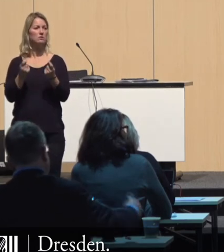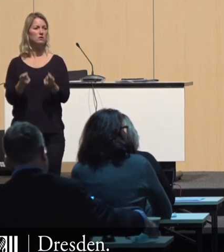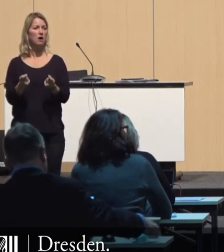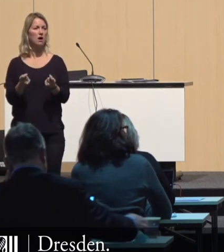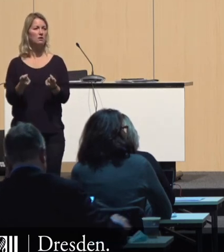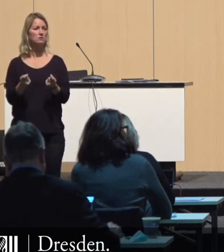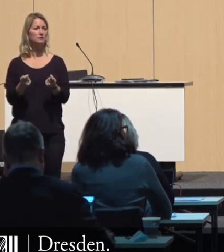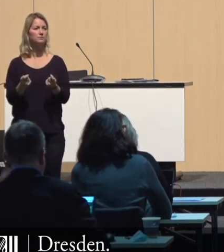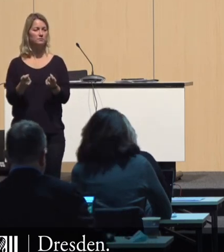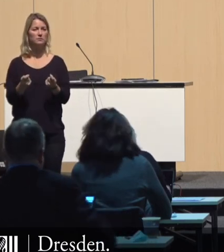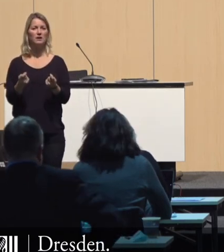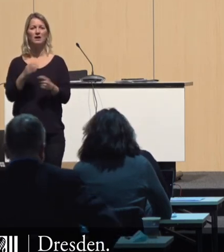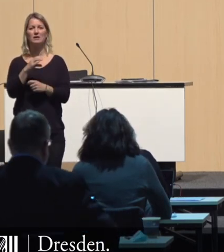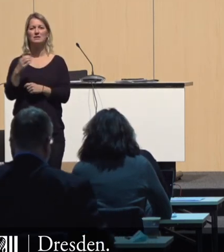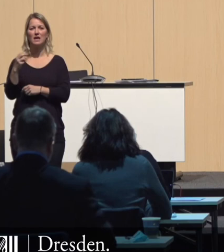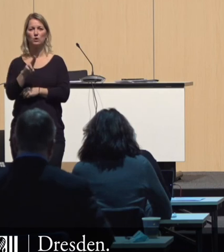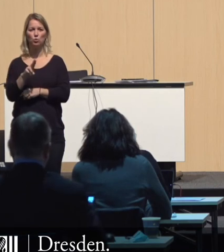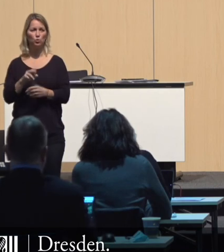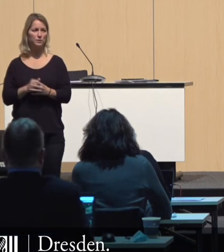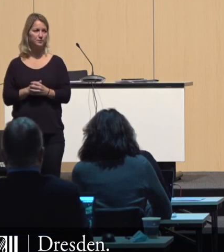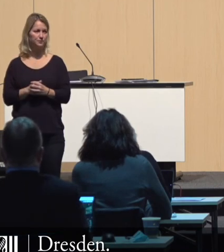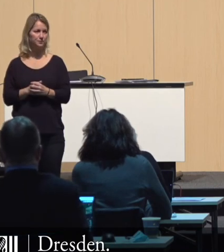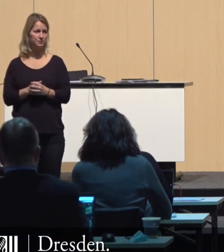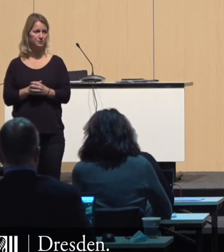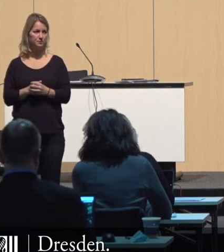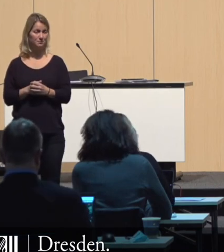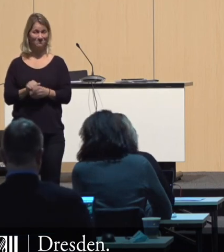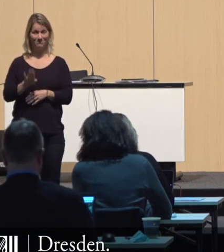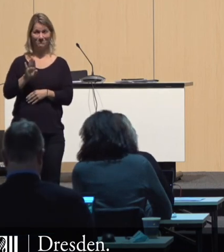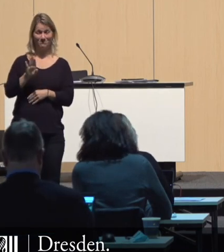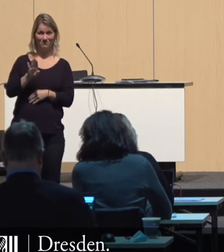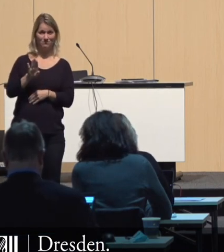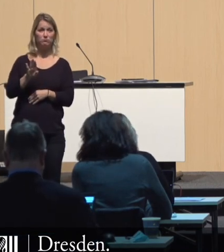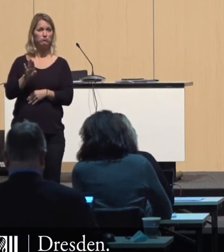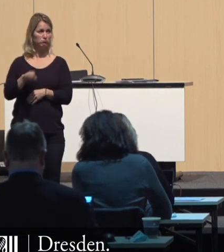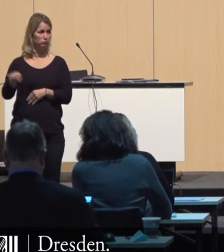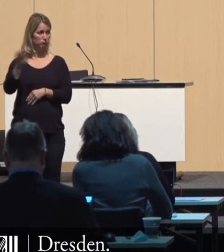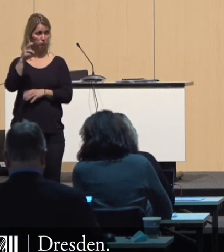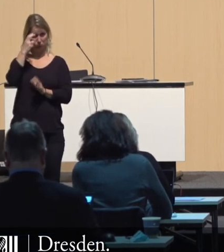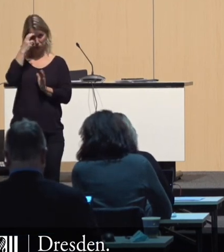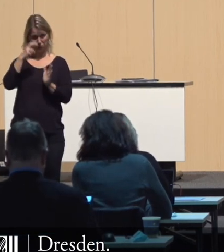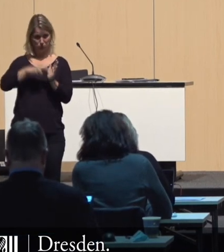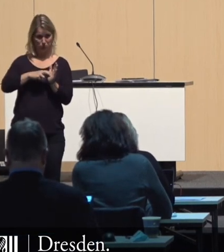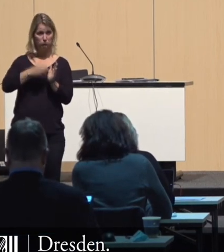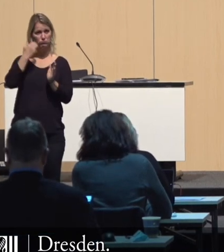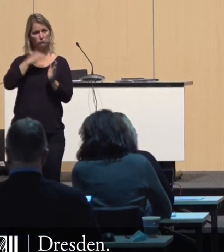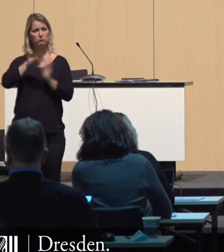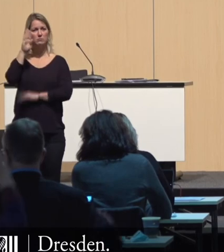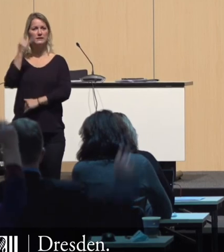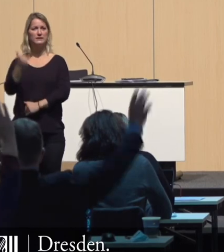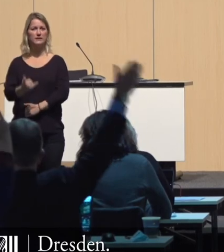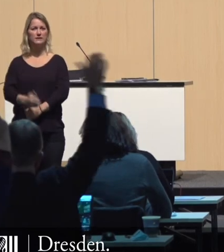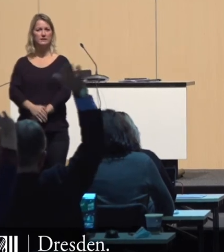Ergänzungsantrag der CDU. Wer diesem folgen möchte, den bitte ich jetzt um